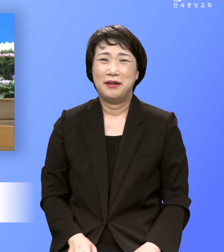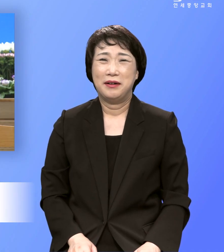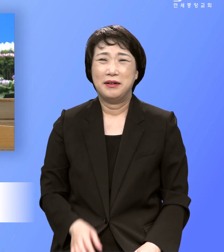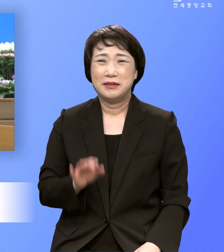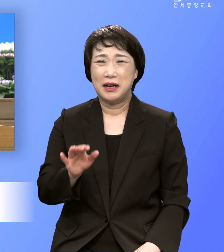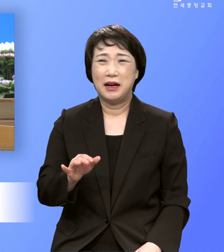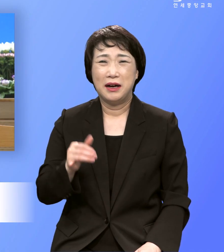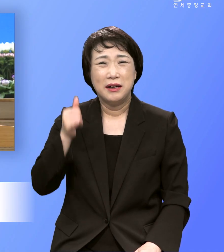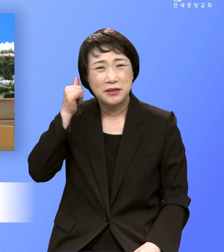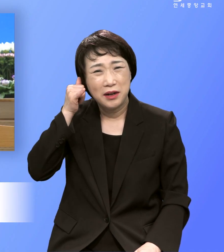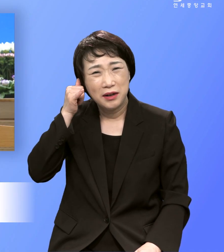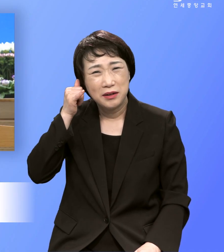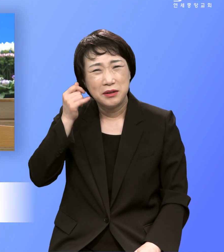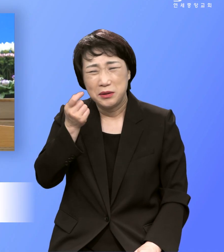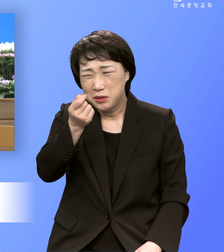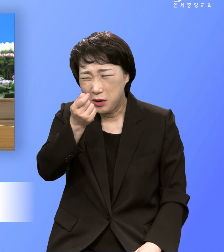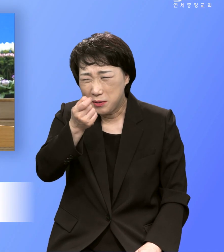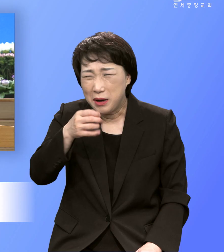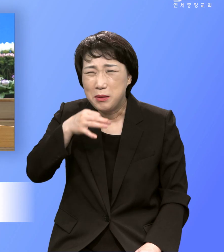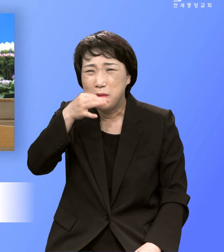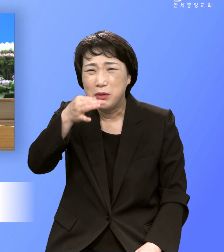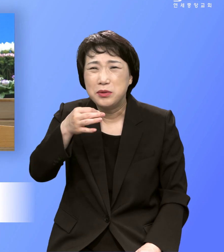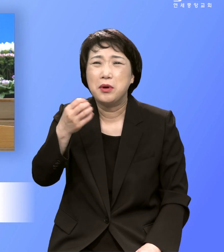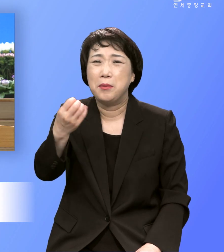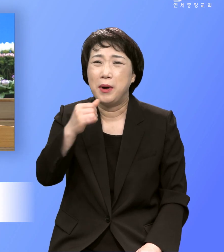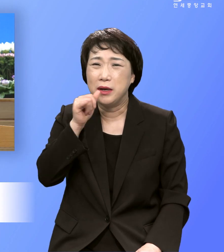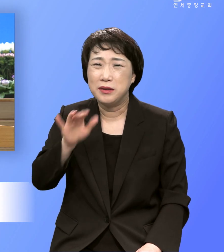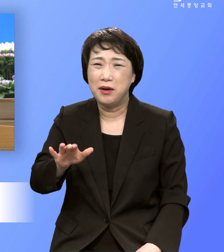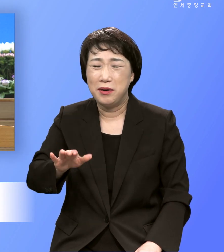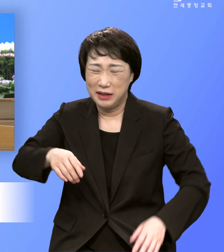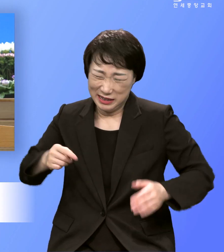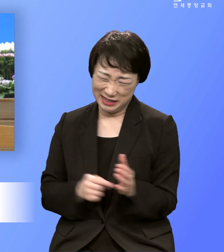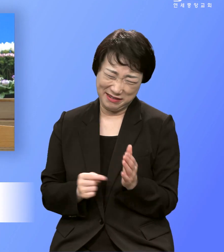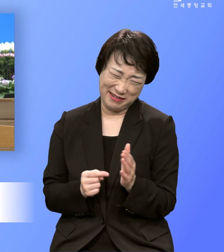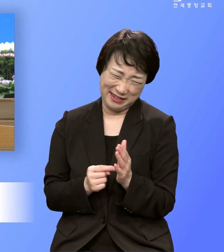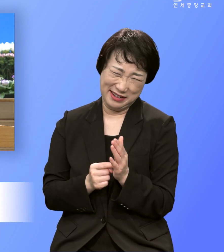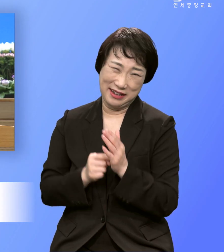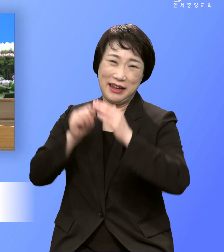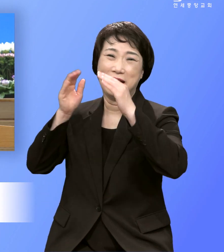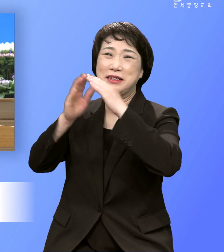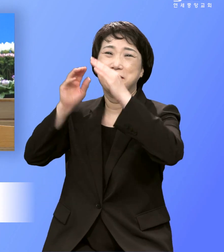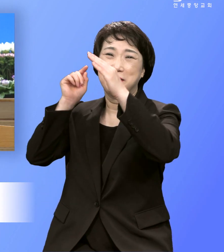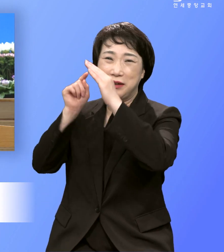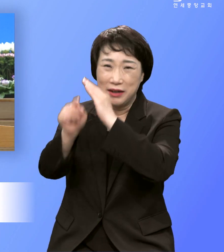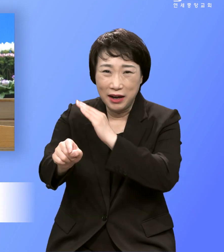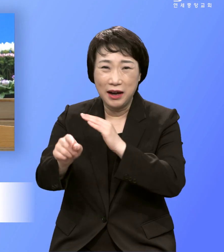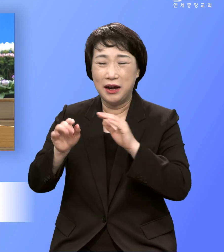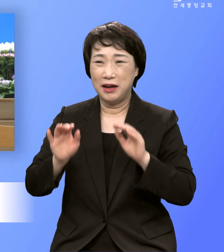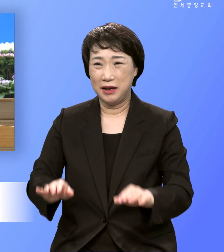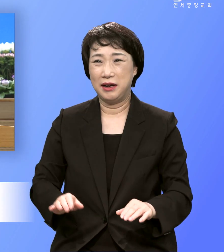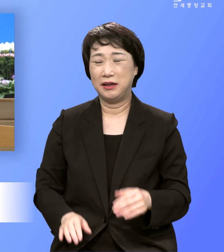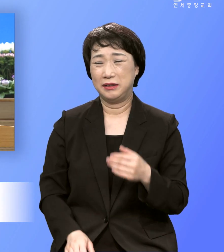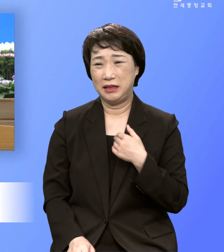작은 전화기 소리를 울려. 그래서 급하게 갔어.